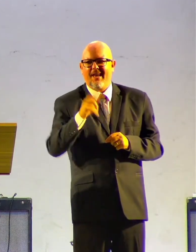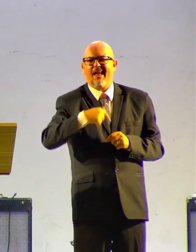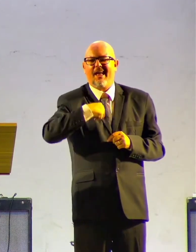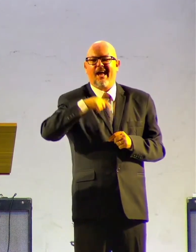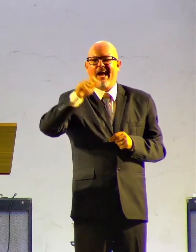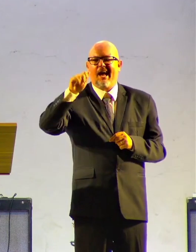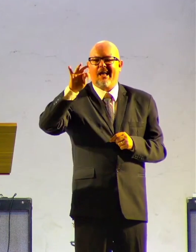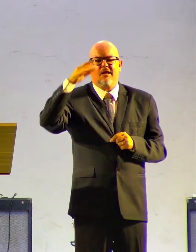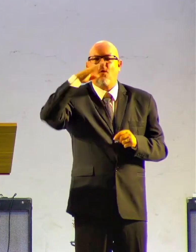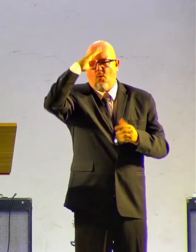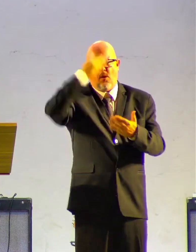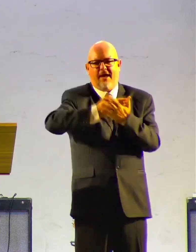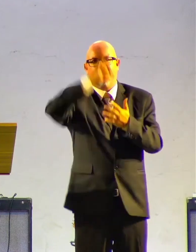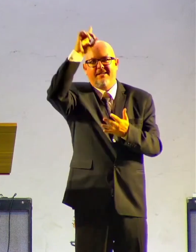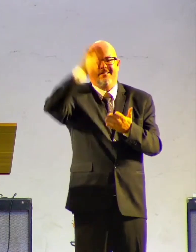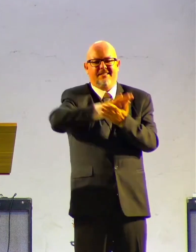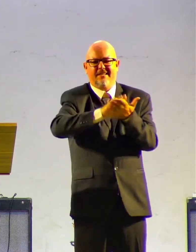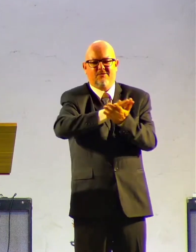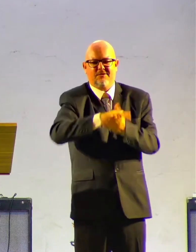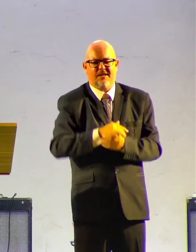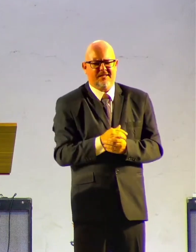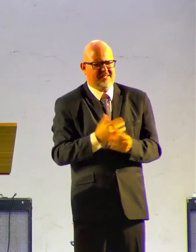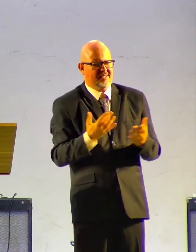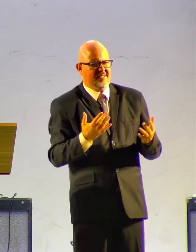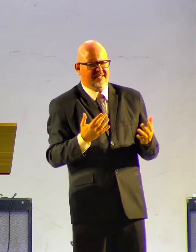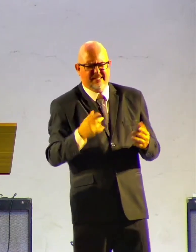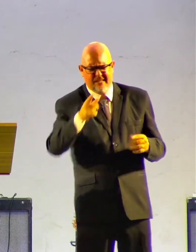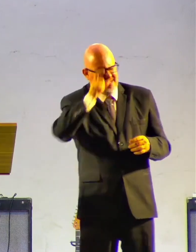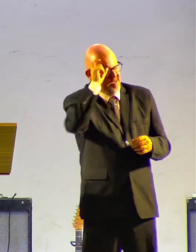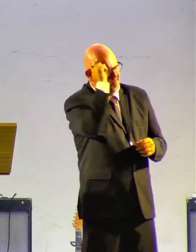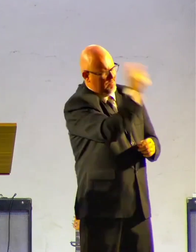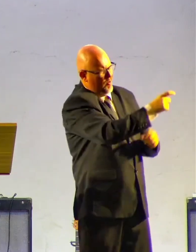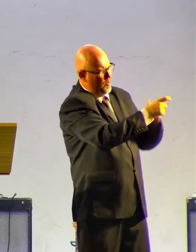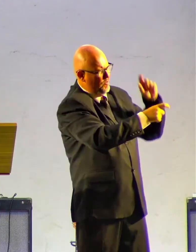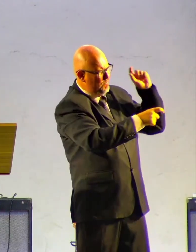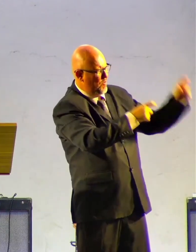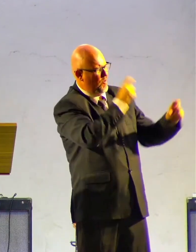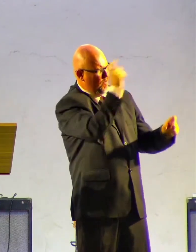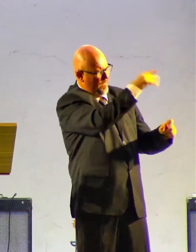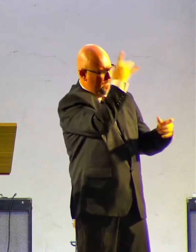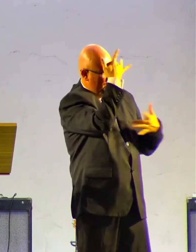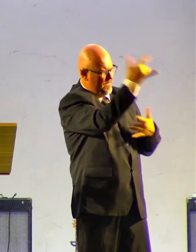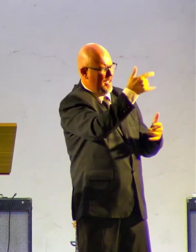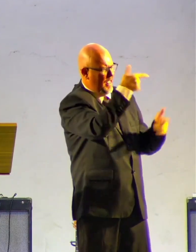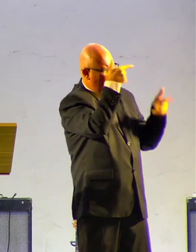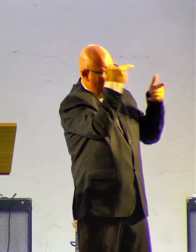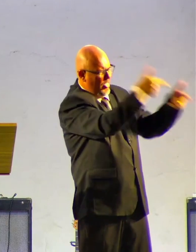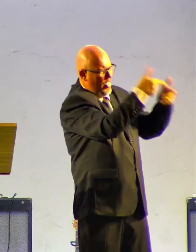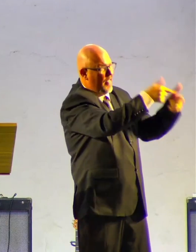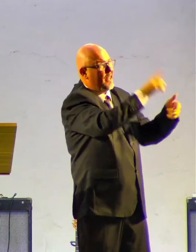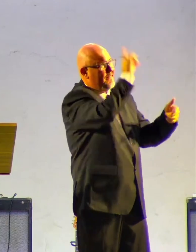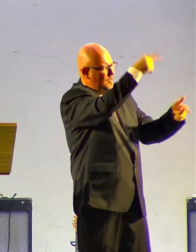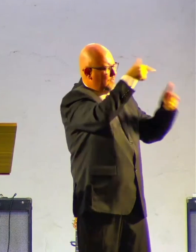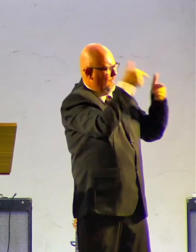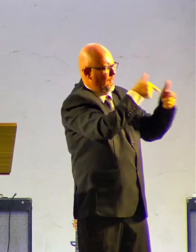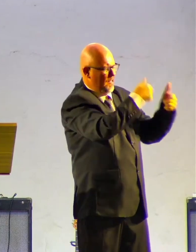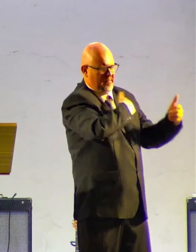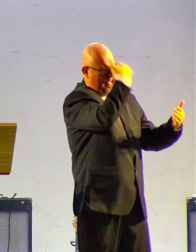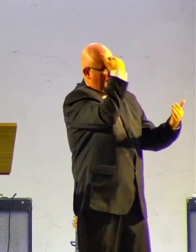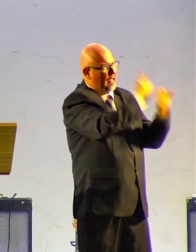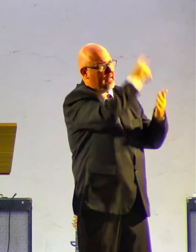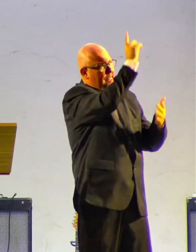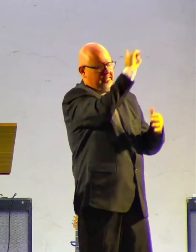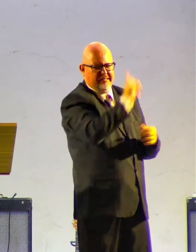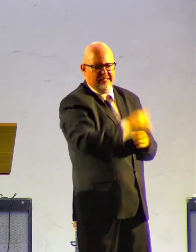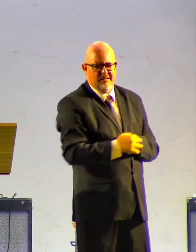ateu, eu não sabia. E ele insultou a minha fé, ele zombou do meu Deus, disse: eu não acredito